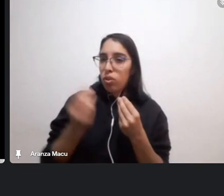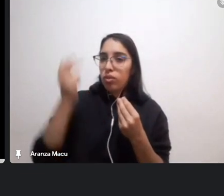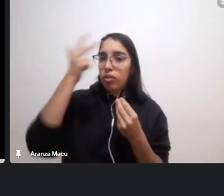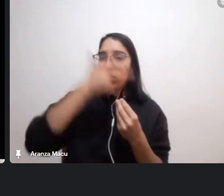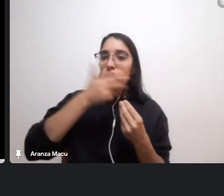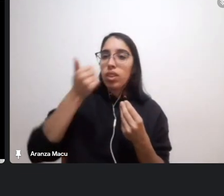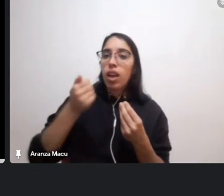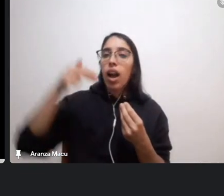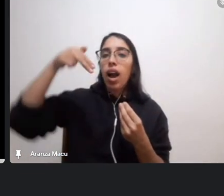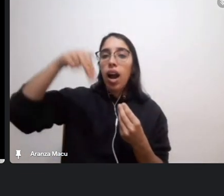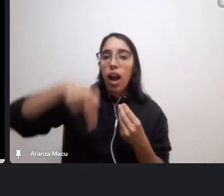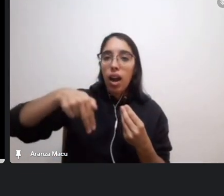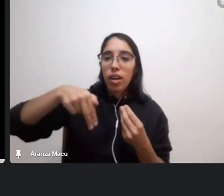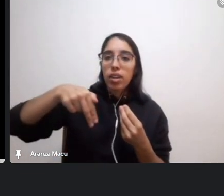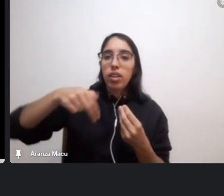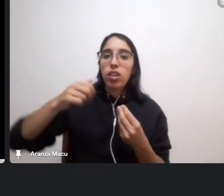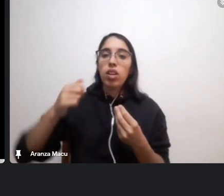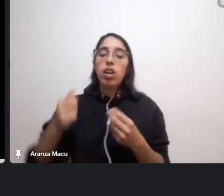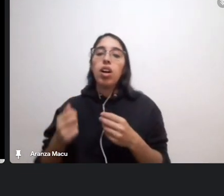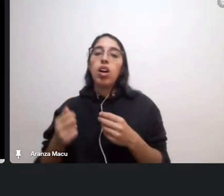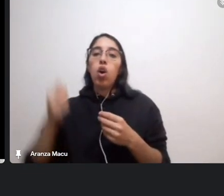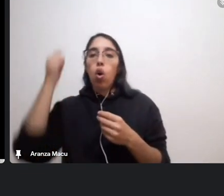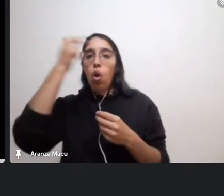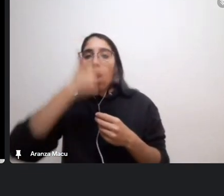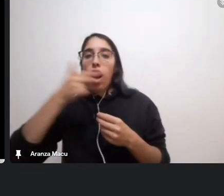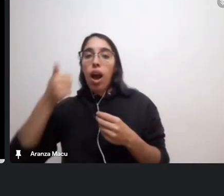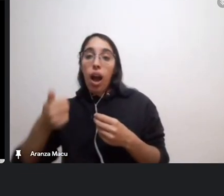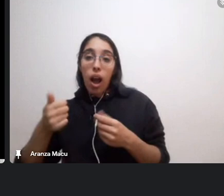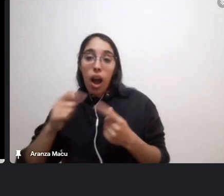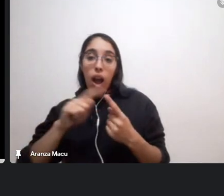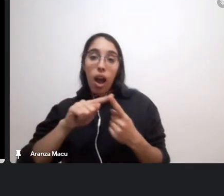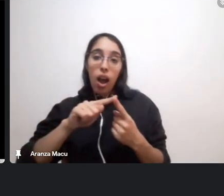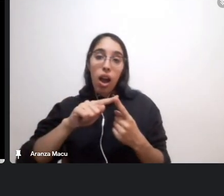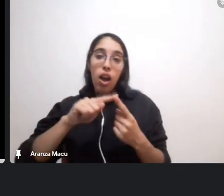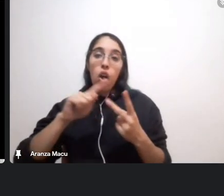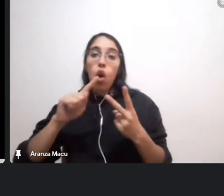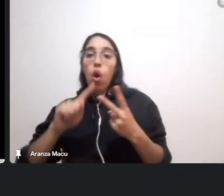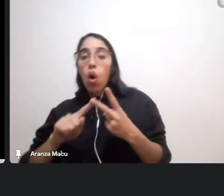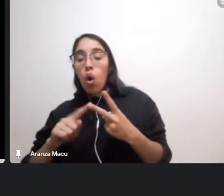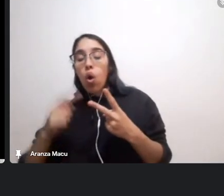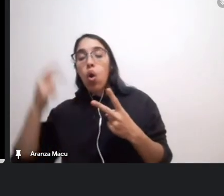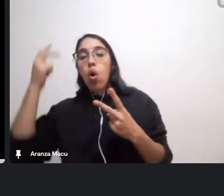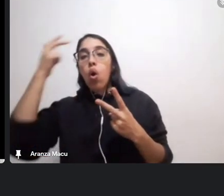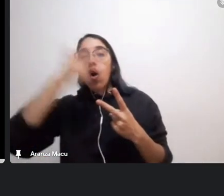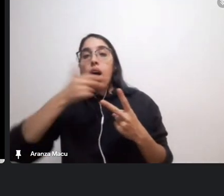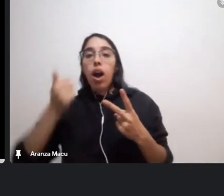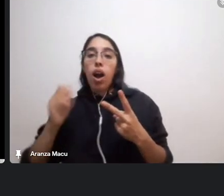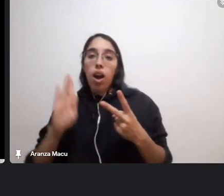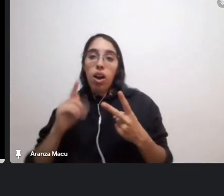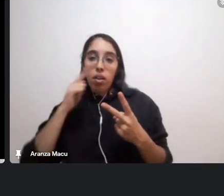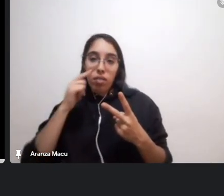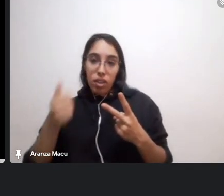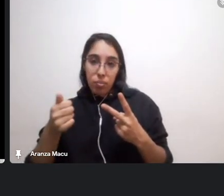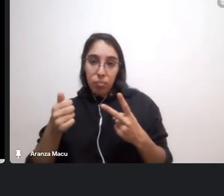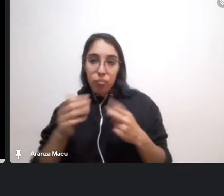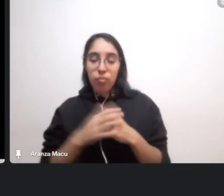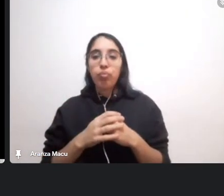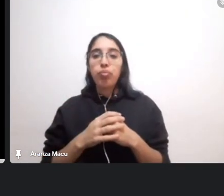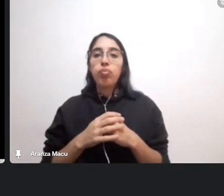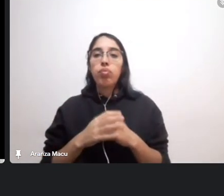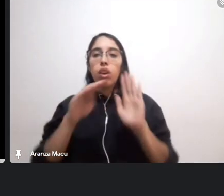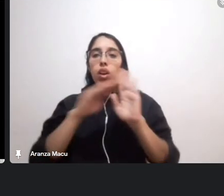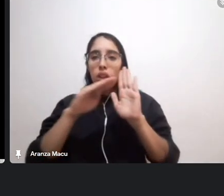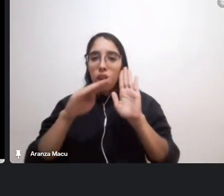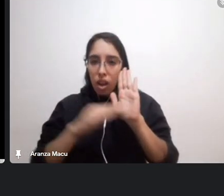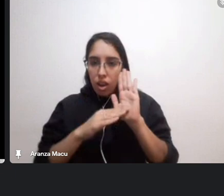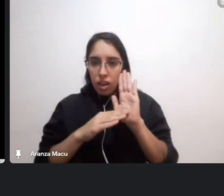había, ¿sí? Y el otro verbo auxiliar es el do, que este